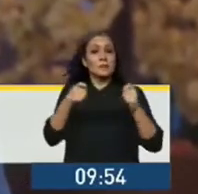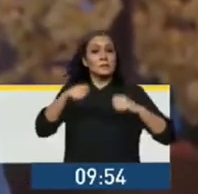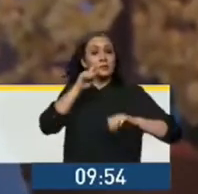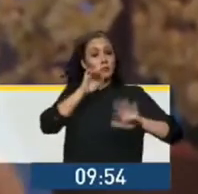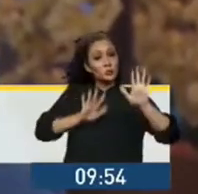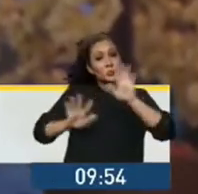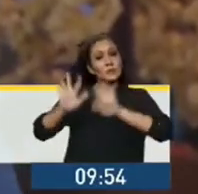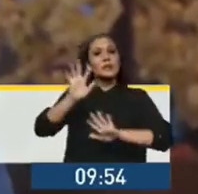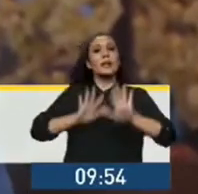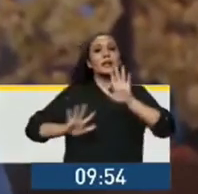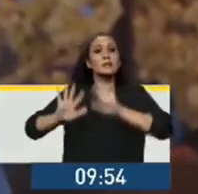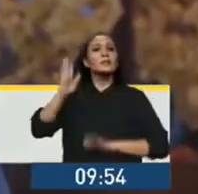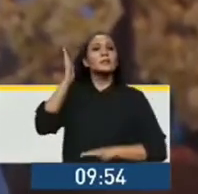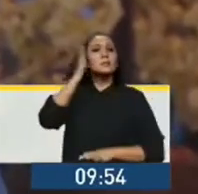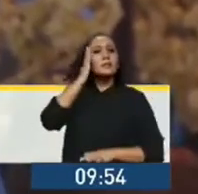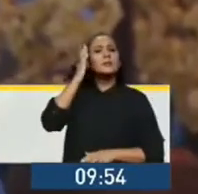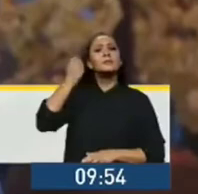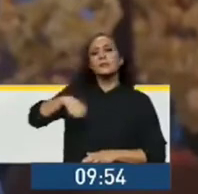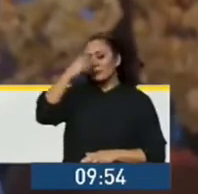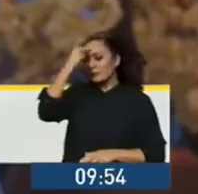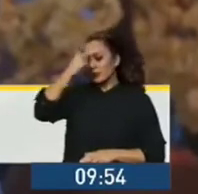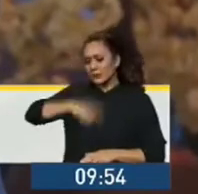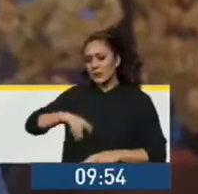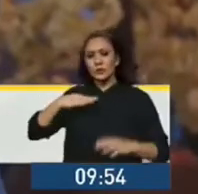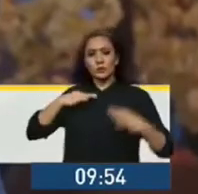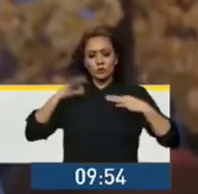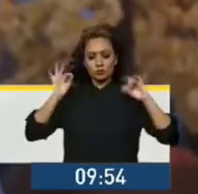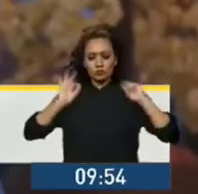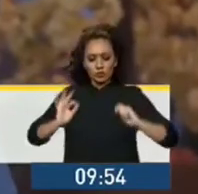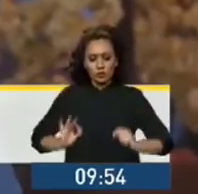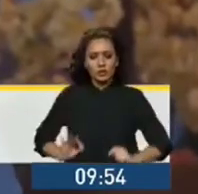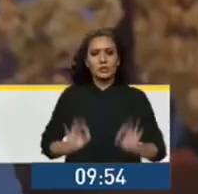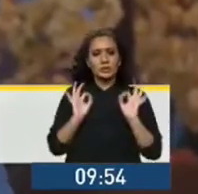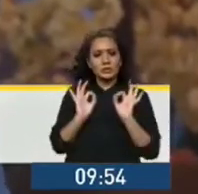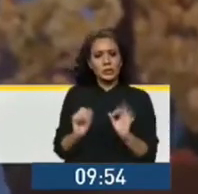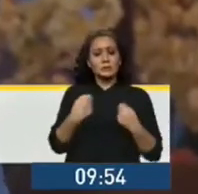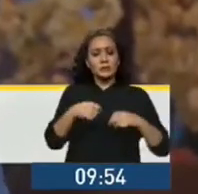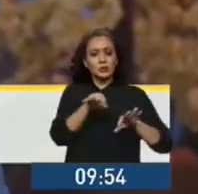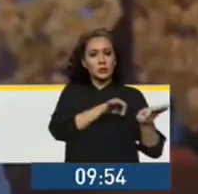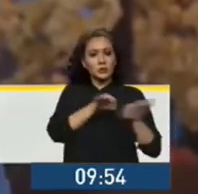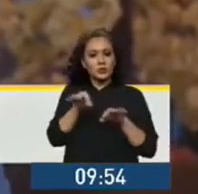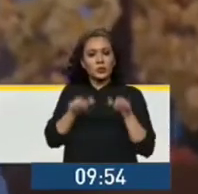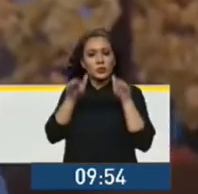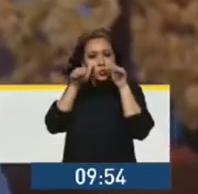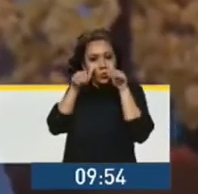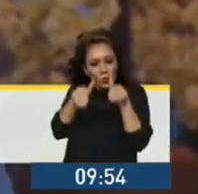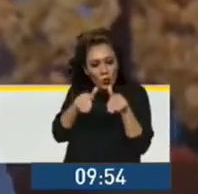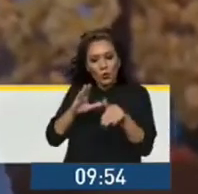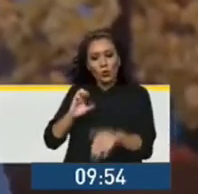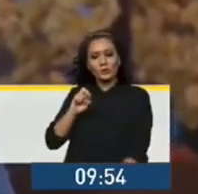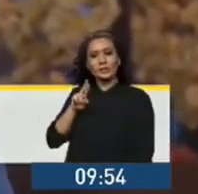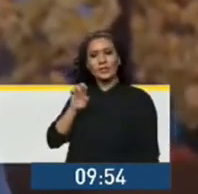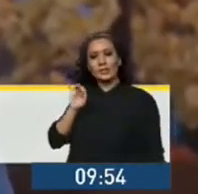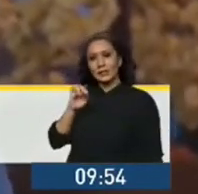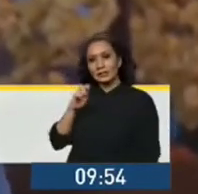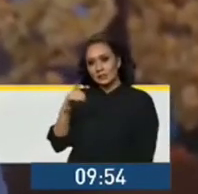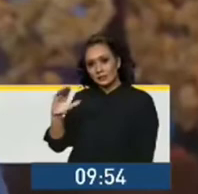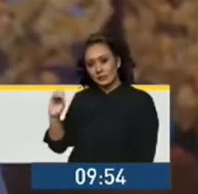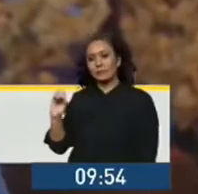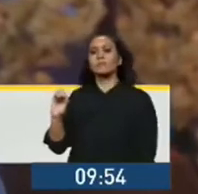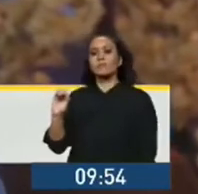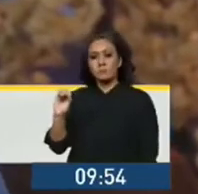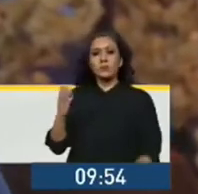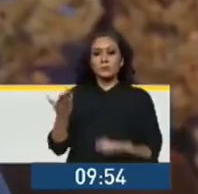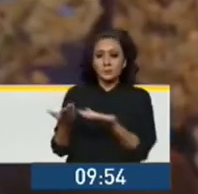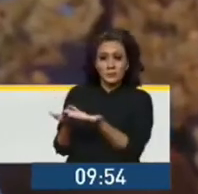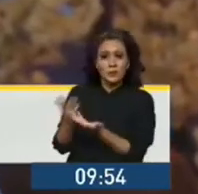pessoa tem que saber se vestir, tem que ser organizada, né? Tem que manter um nível de concentração. Então, o Hugo vai dar dicas importantes para você que está